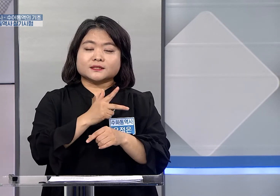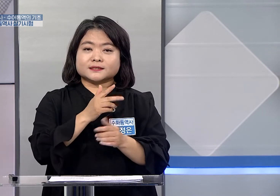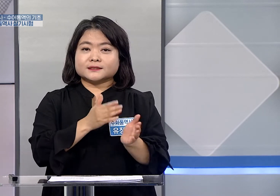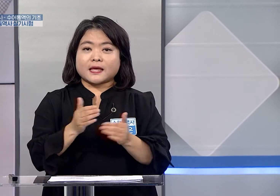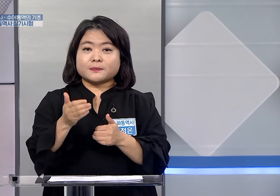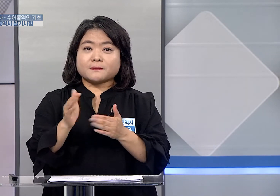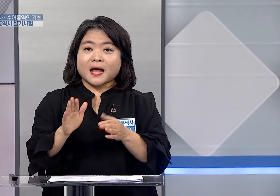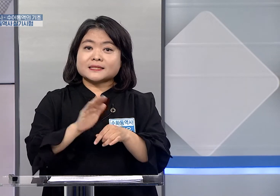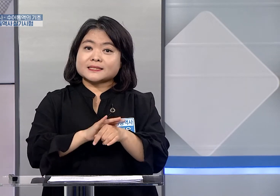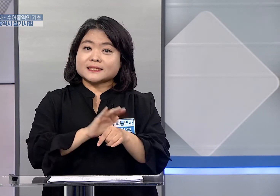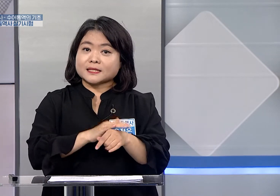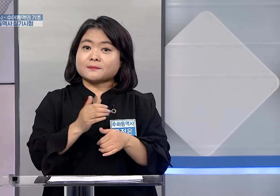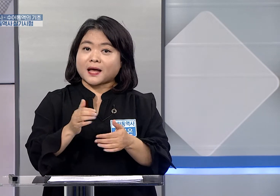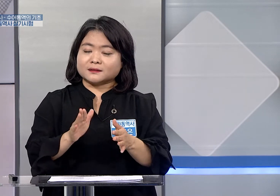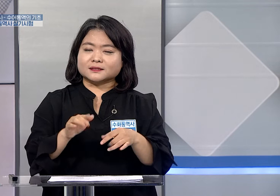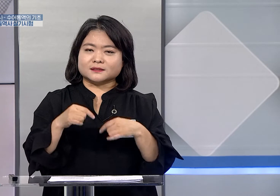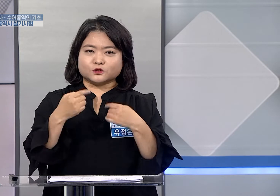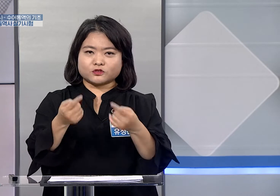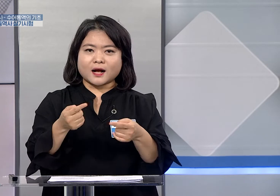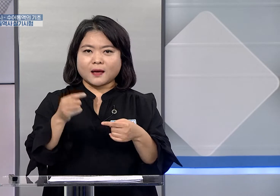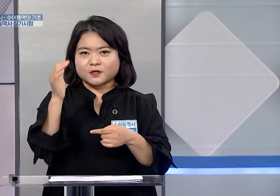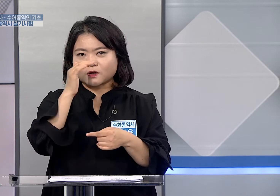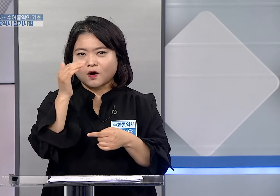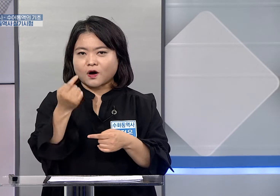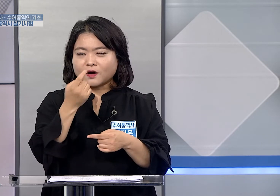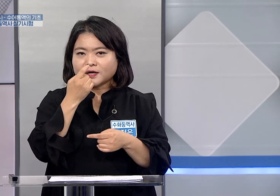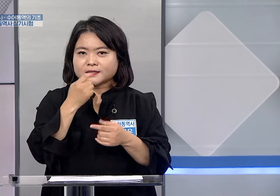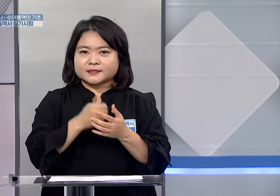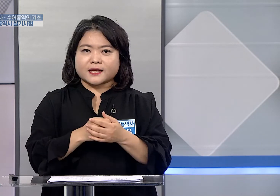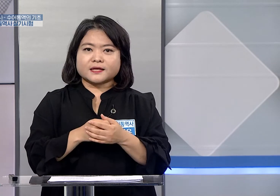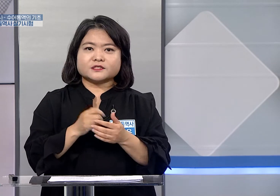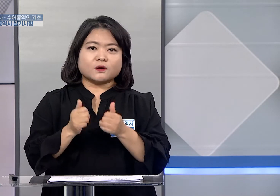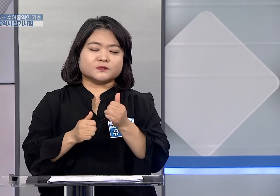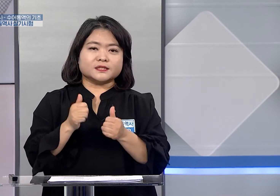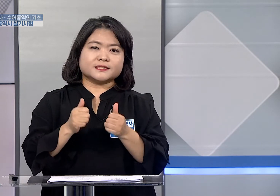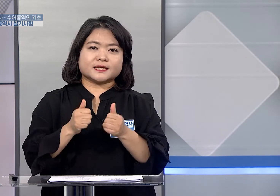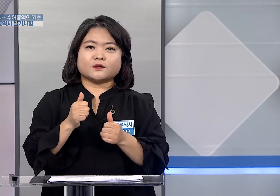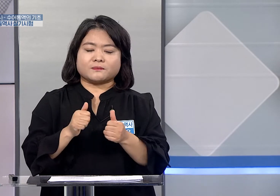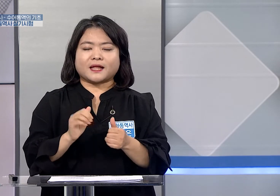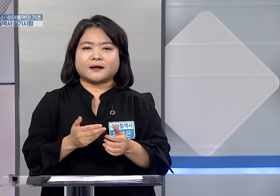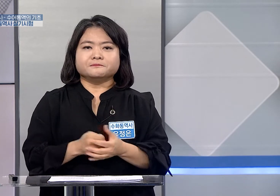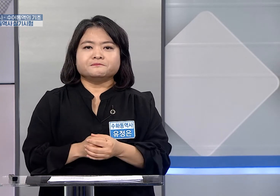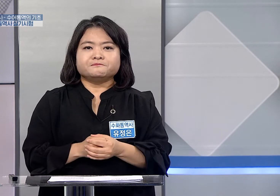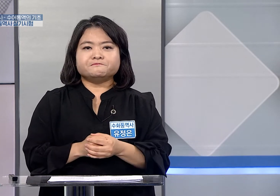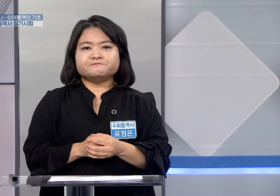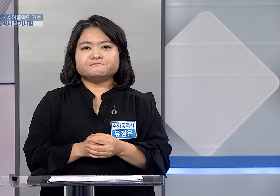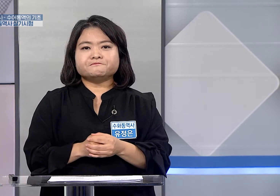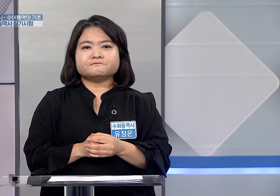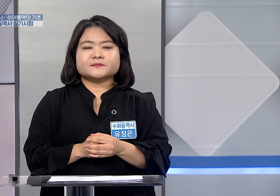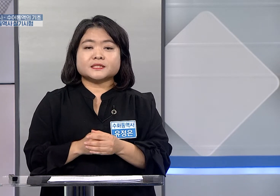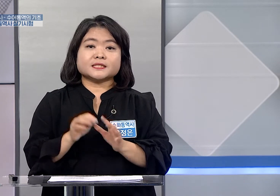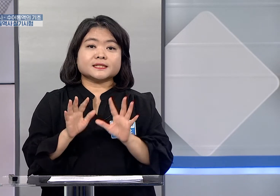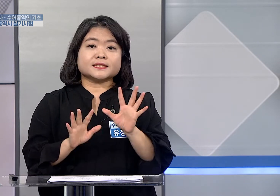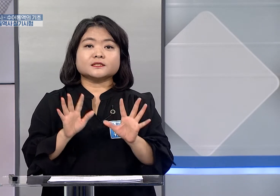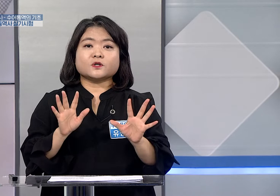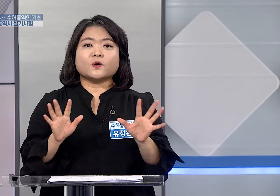자격증 대비반, 실기반을 수강하면서 이제 시험을 치게 됩니다. 이제 실기는요,